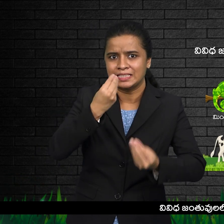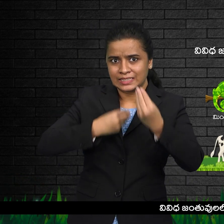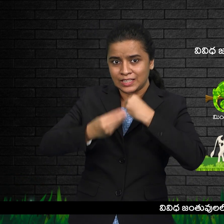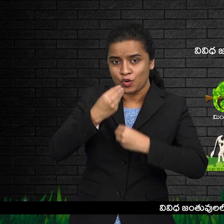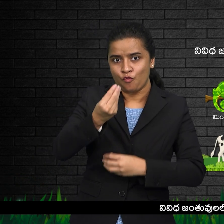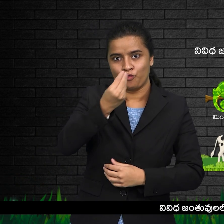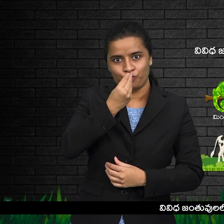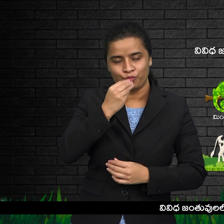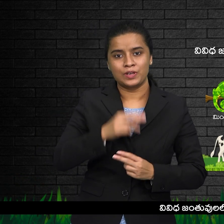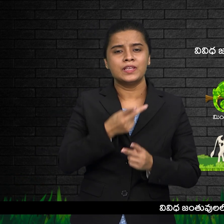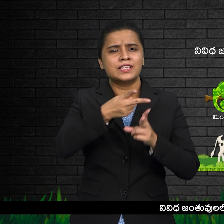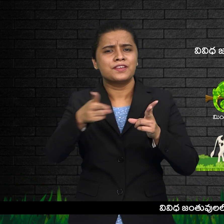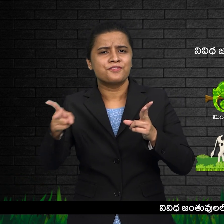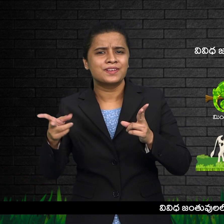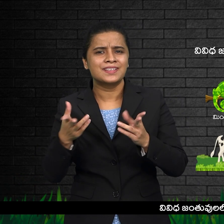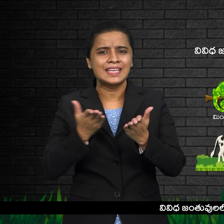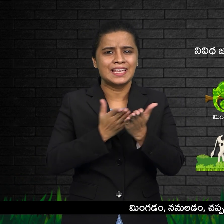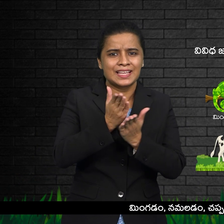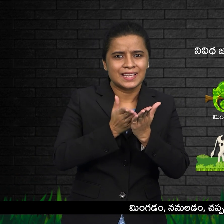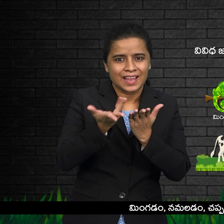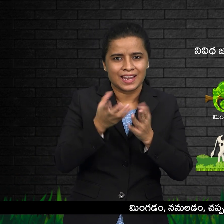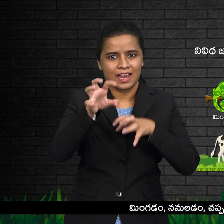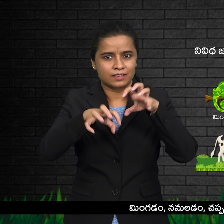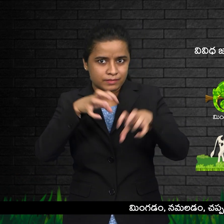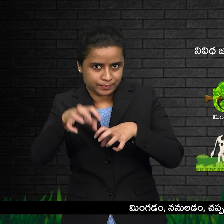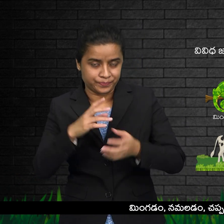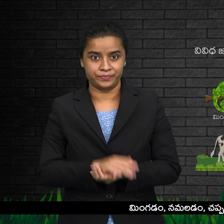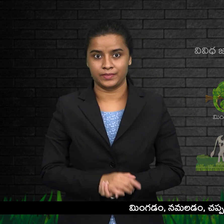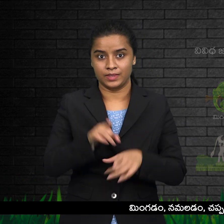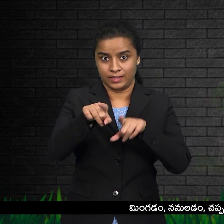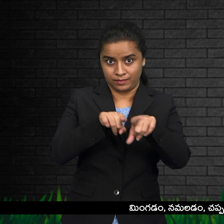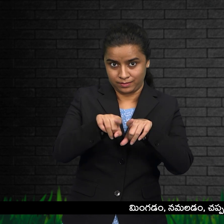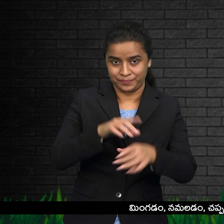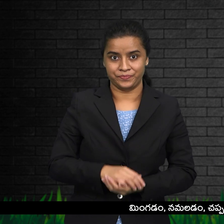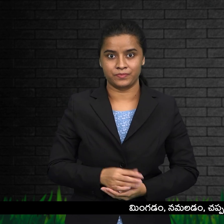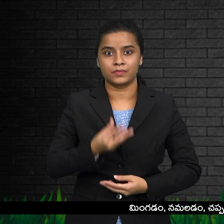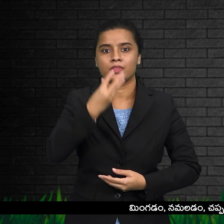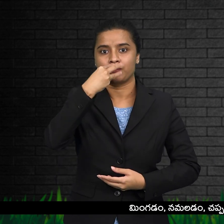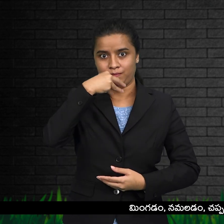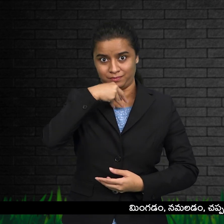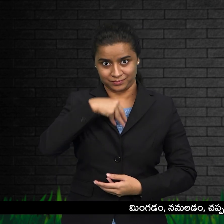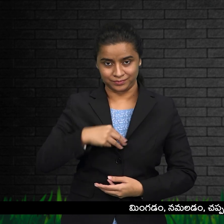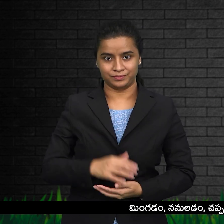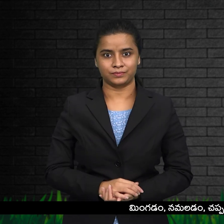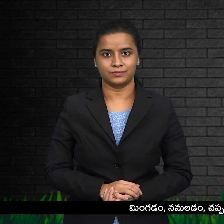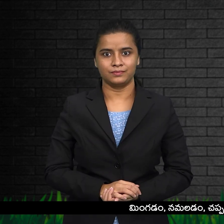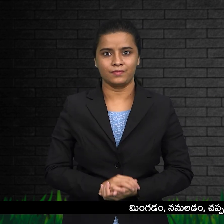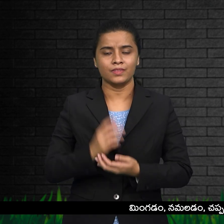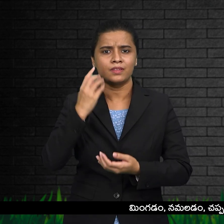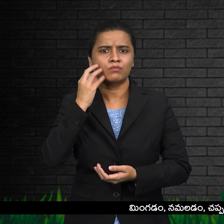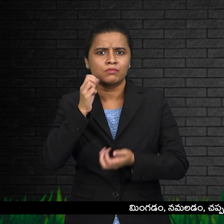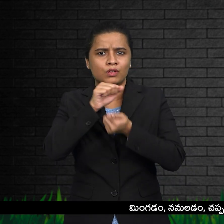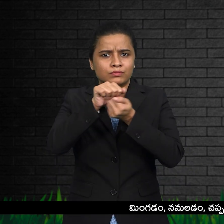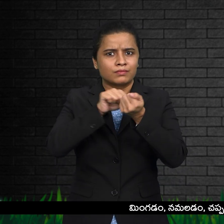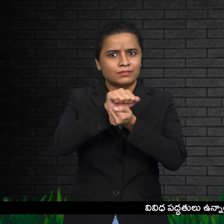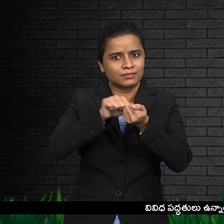వివిధ జంతువులలో ఆహారాన్ని తీసుకోవడానికి మింగటం, నమలటం, చప్పరించటం, గీరడము,